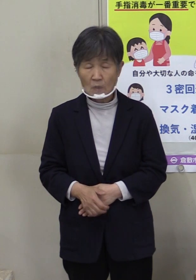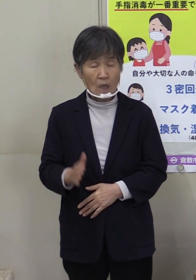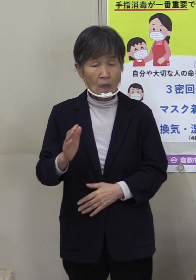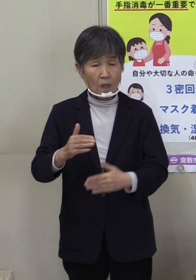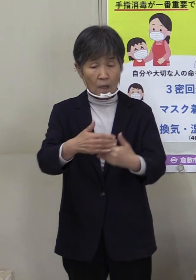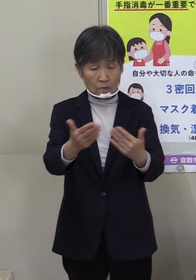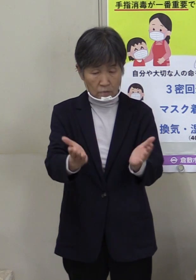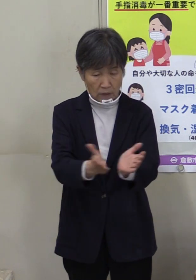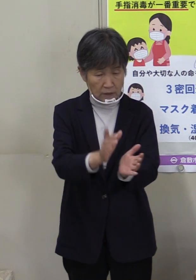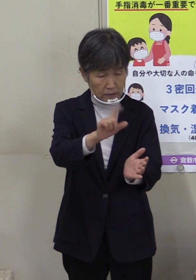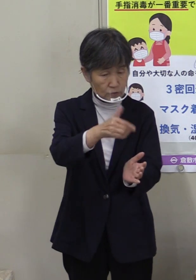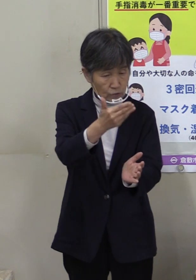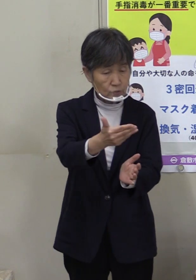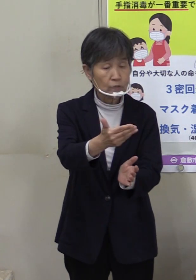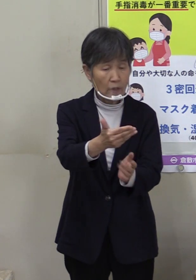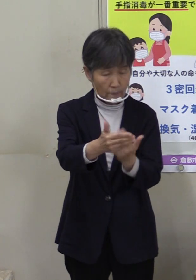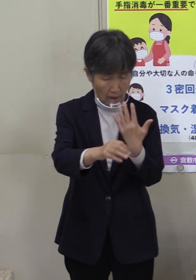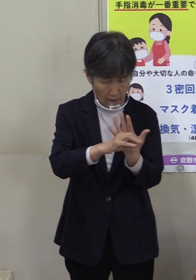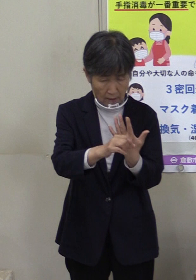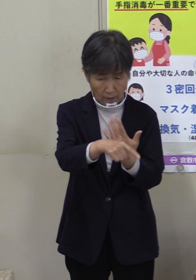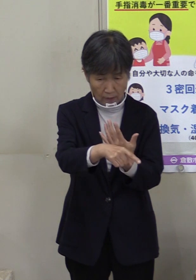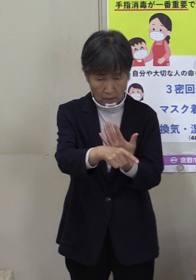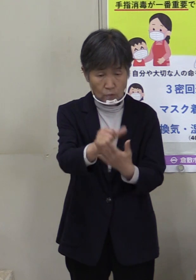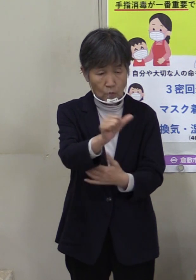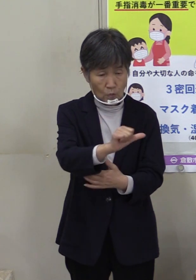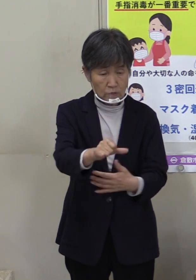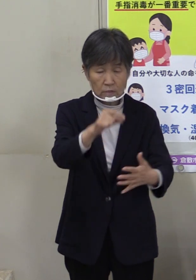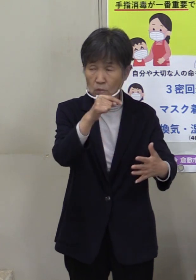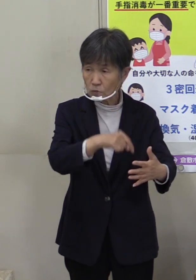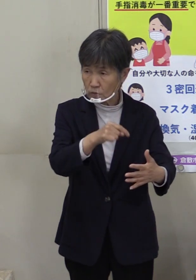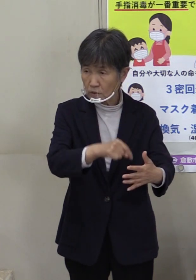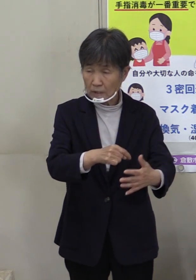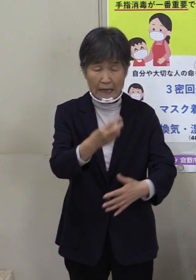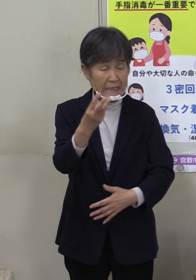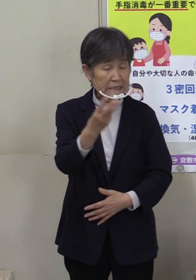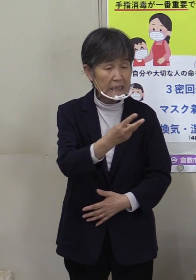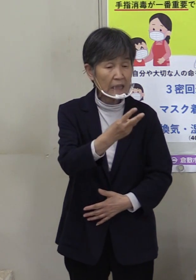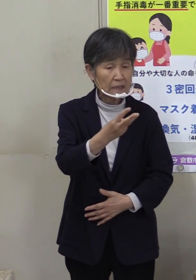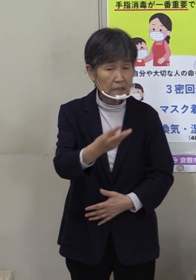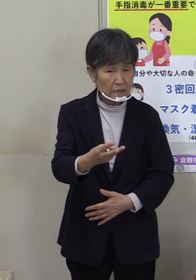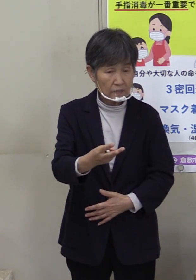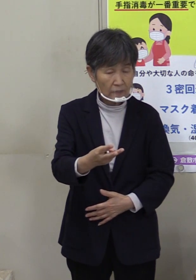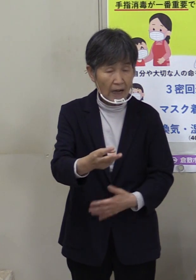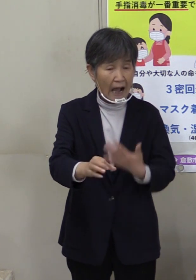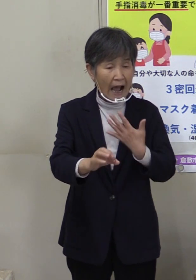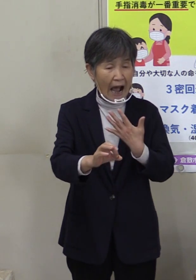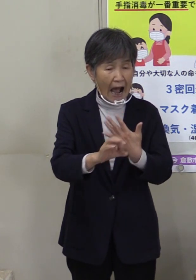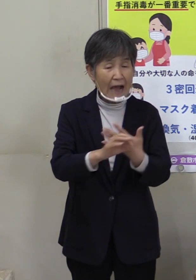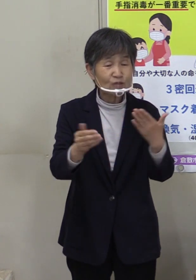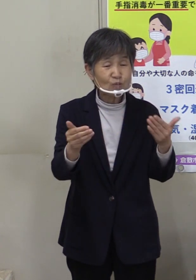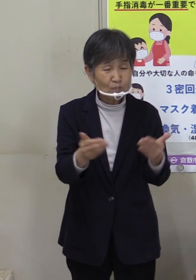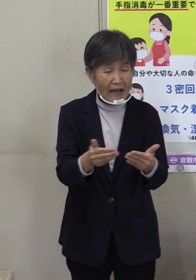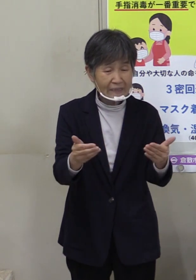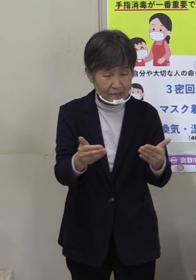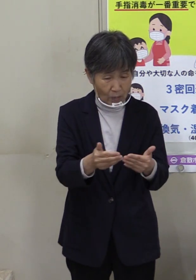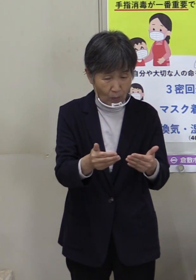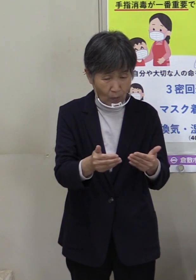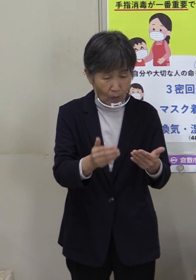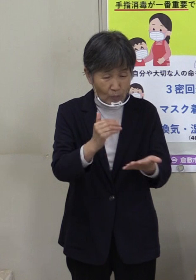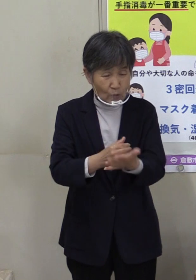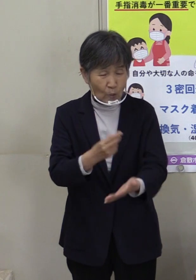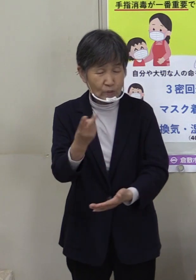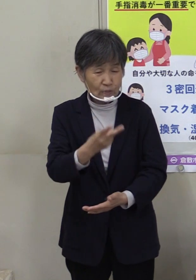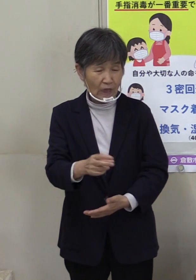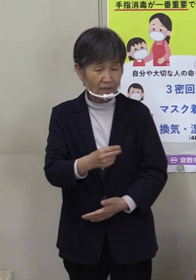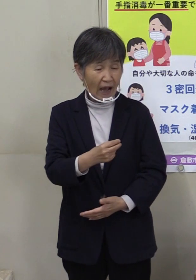クラスター、19例のクラスターで、この5人のうちですね、3人は、アルバイトとなってて、あとの2人会社員となってるんです